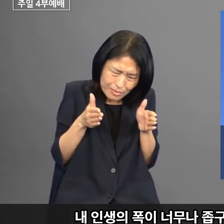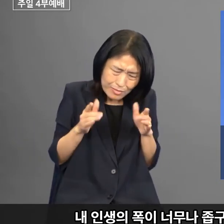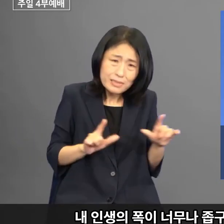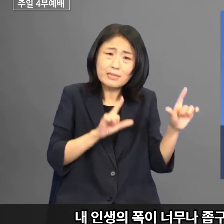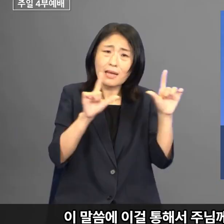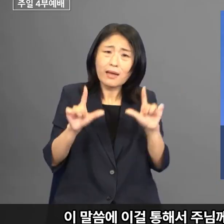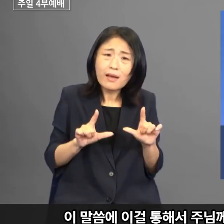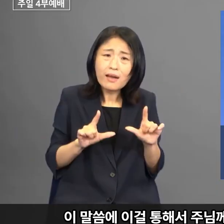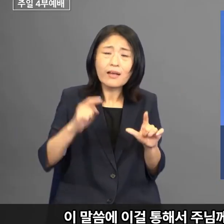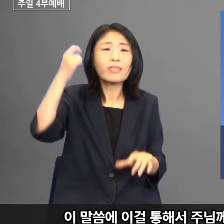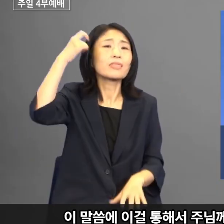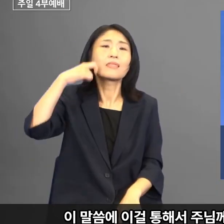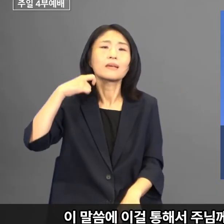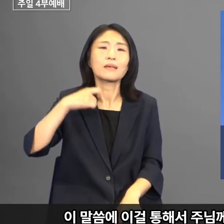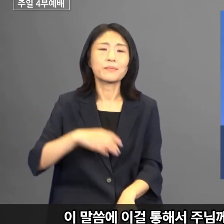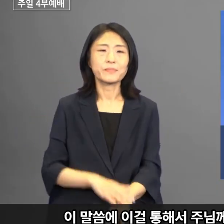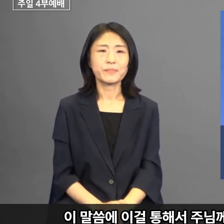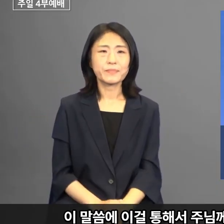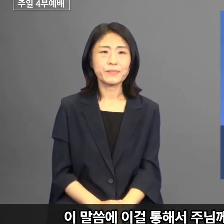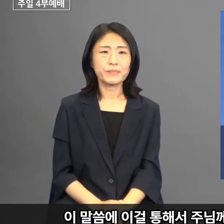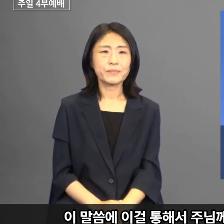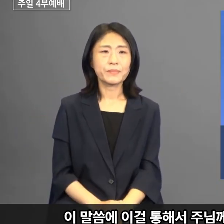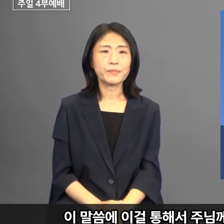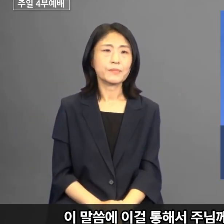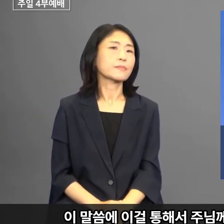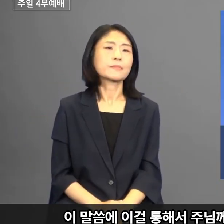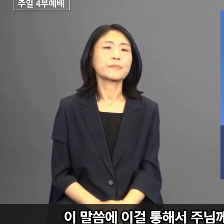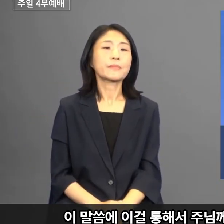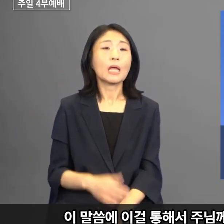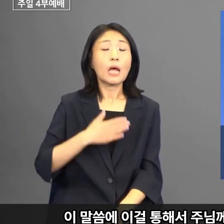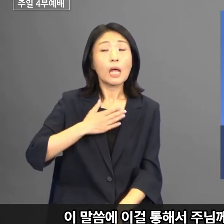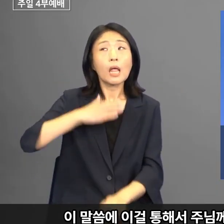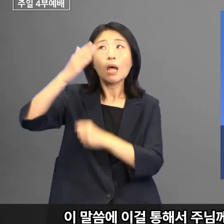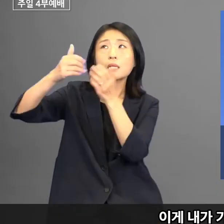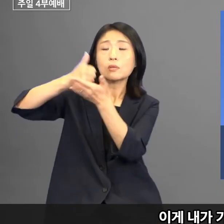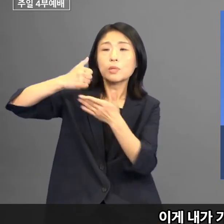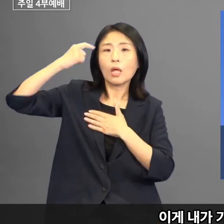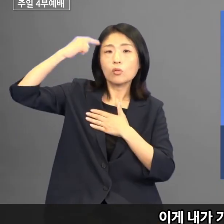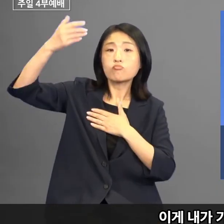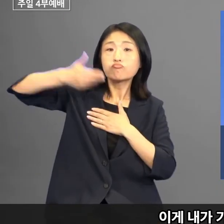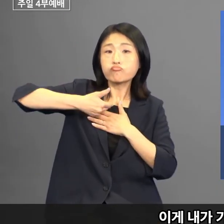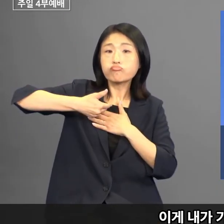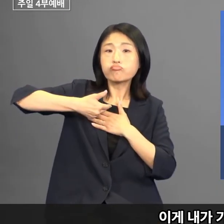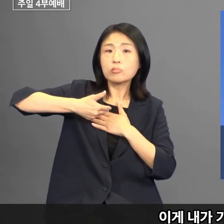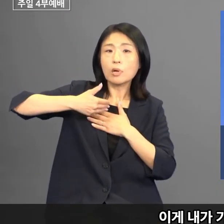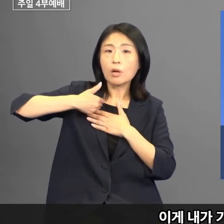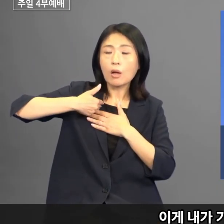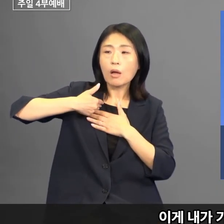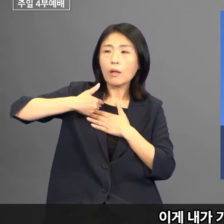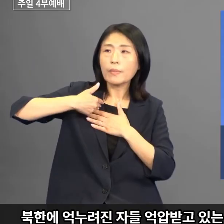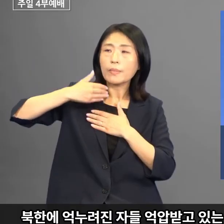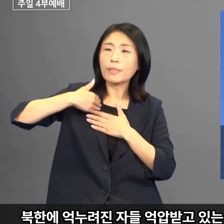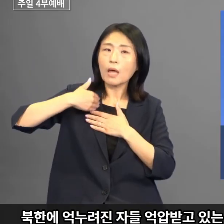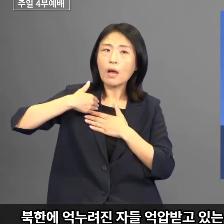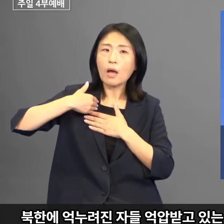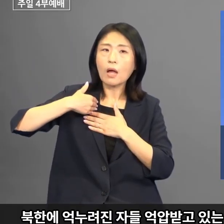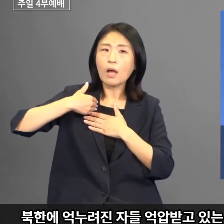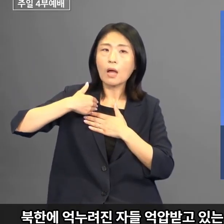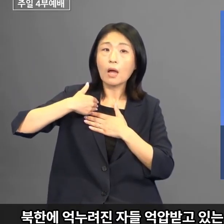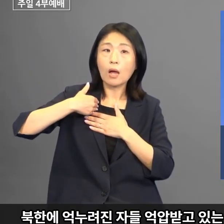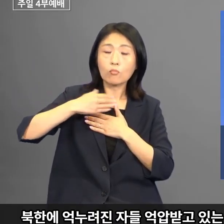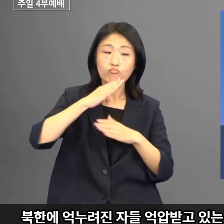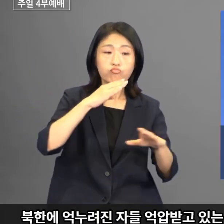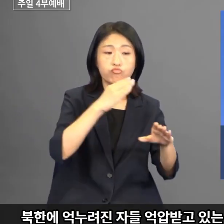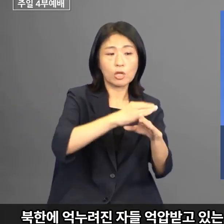좀 느끼지 않습니까? 이 말씀에 이걸 통해서 주님께서 우리에게 물어보시는 거예요. 이게 내가 기뻐하신 일이다. 북한의